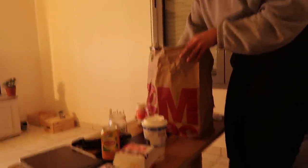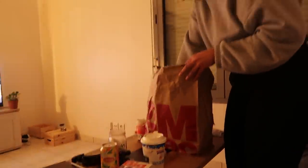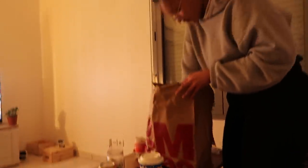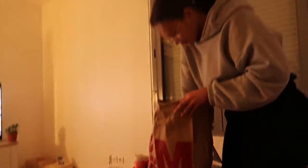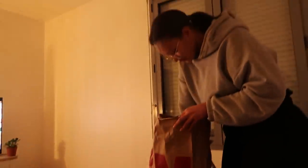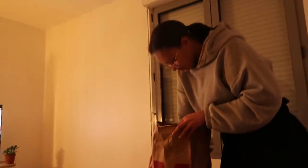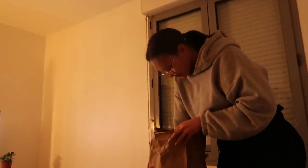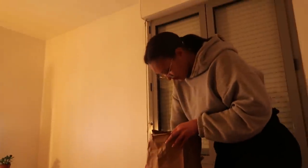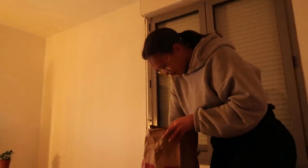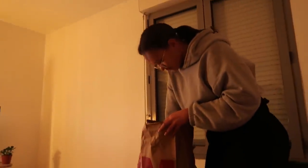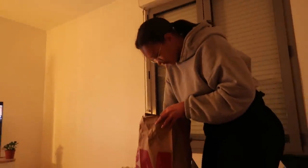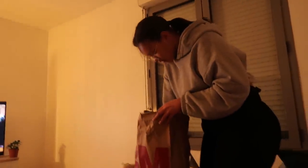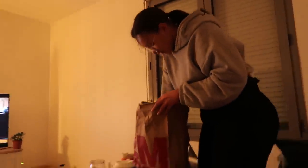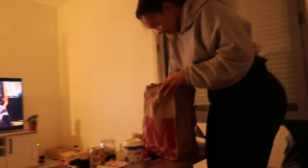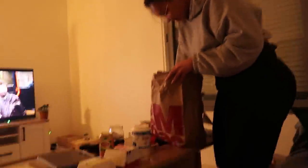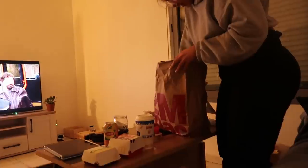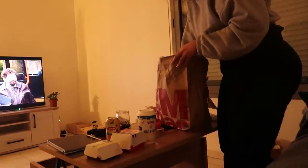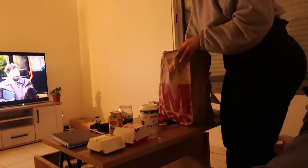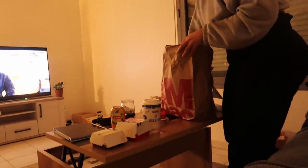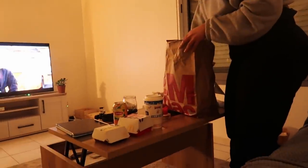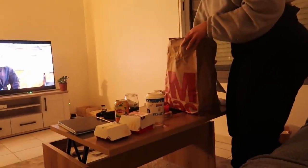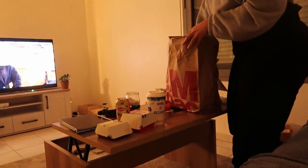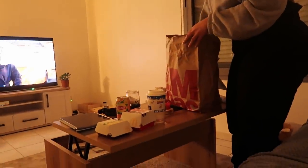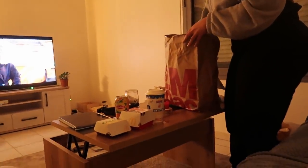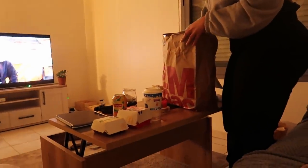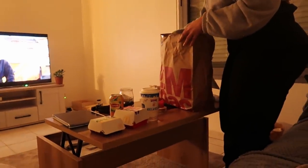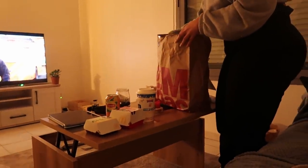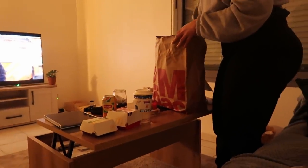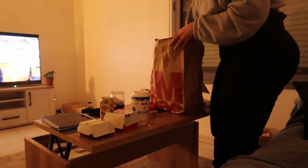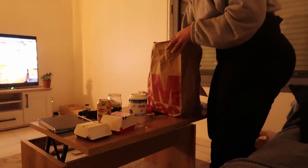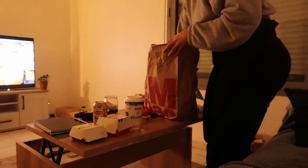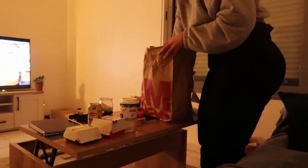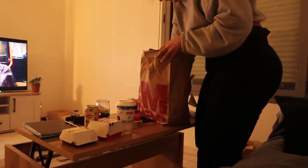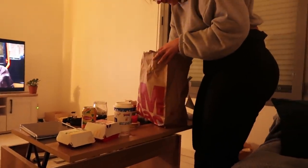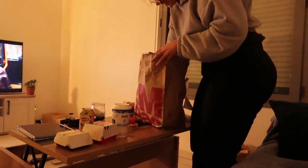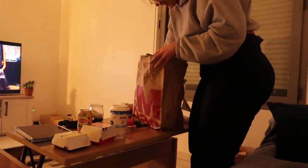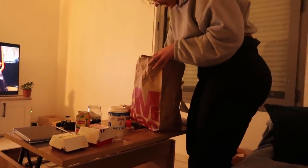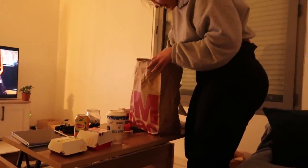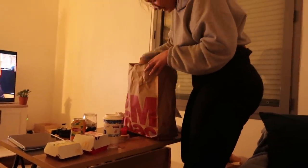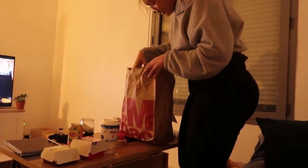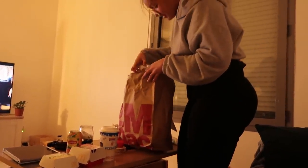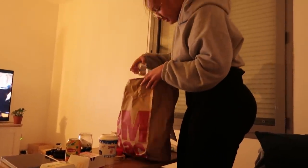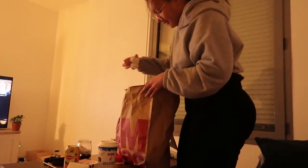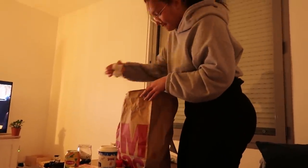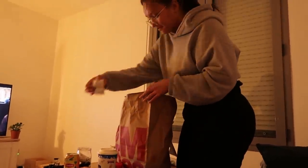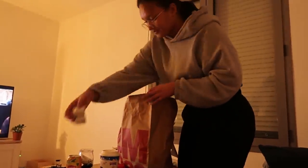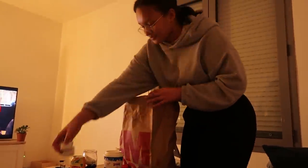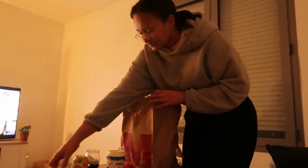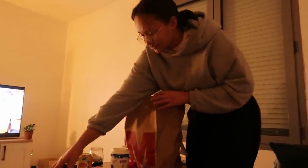censée aller à la salle et que je vais à la salle demain à 9h30. Okay. J'ai mangé ce barbecue, j'ai la sauce chinoise, j'aime pas ça. Et ils ont mis la sauce de luxe? Oui,